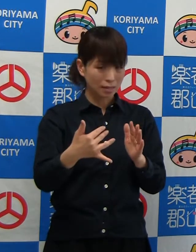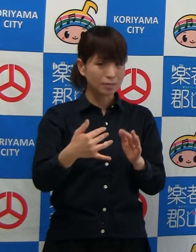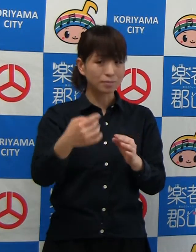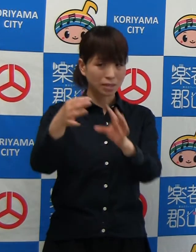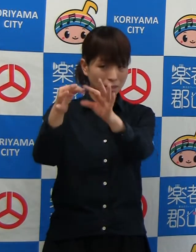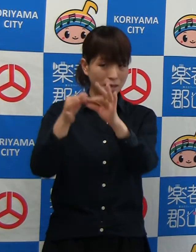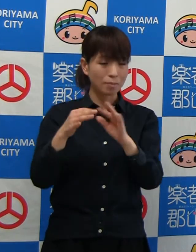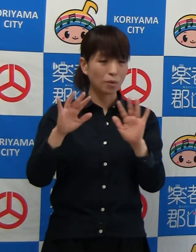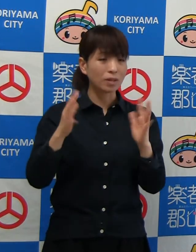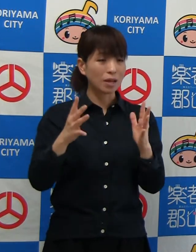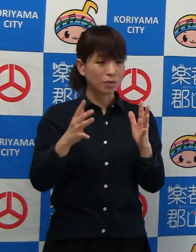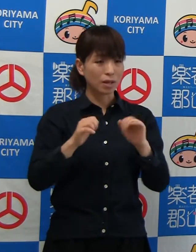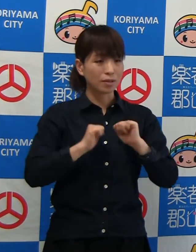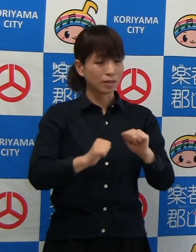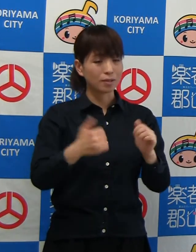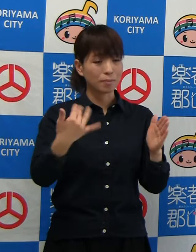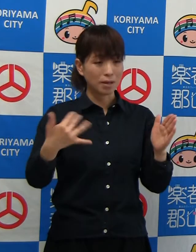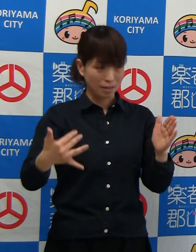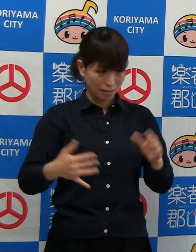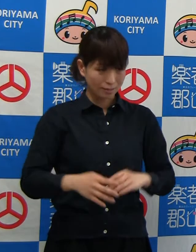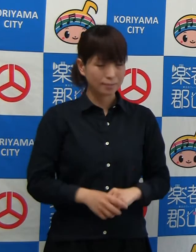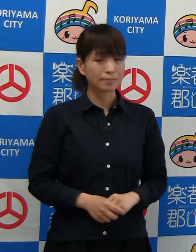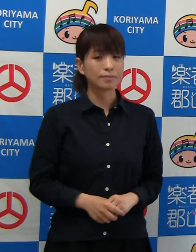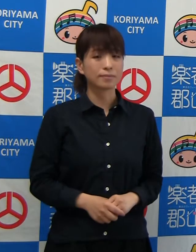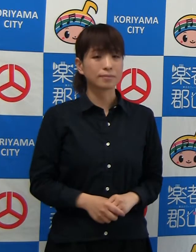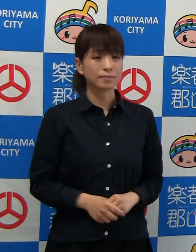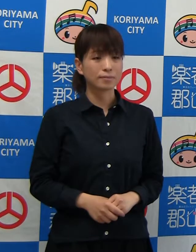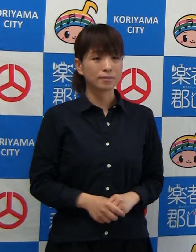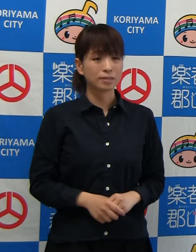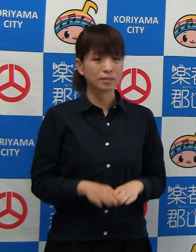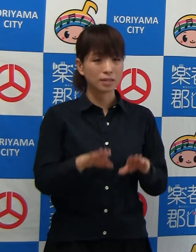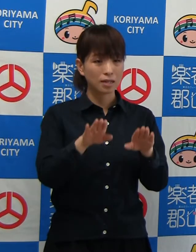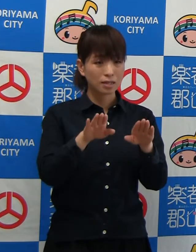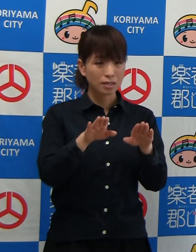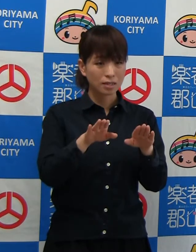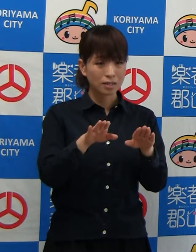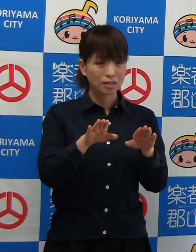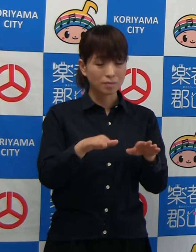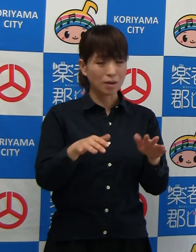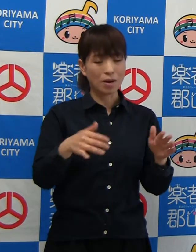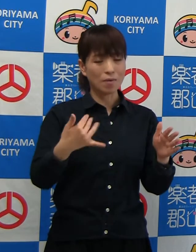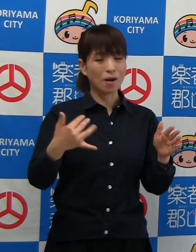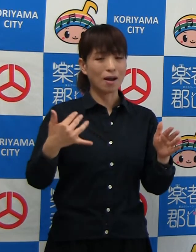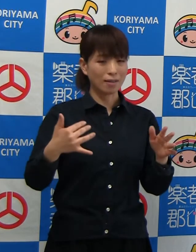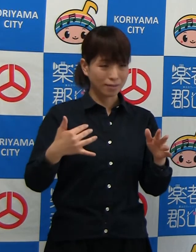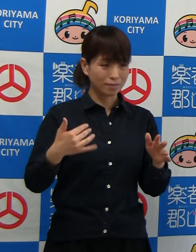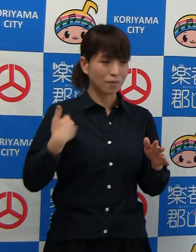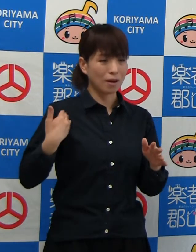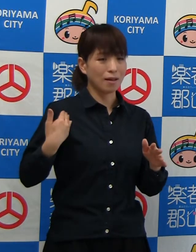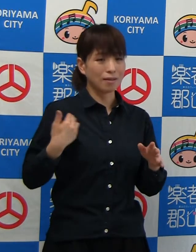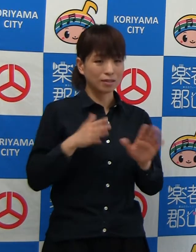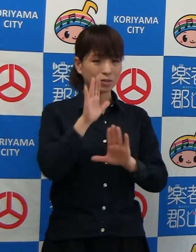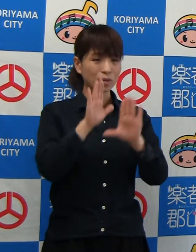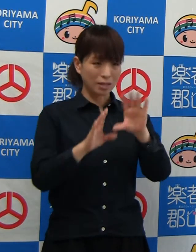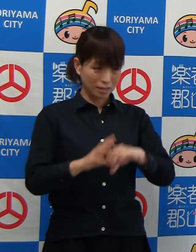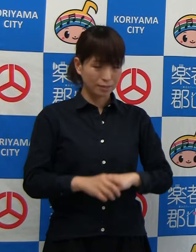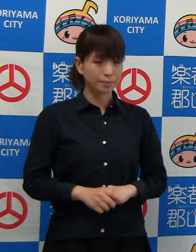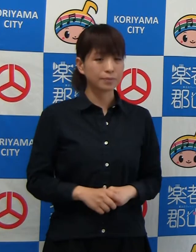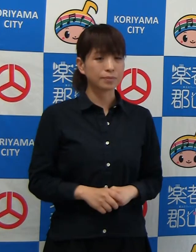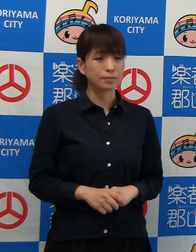。以上です。 いや今のところゼロっていう、 分からない、 分からない、はい、